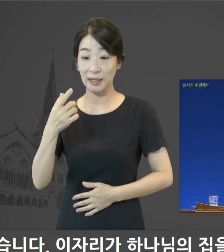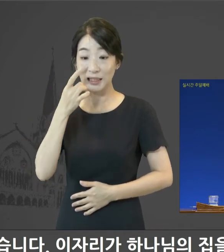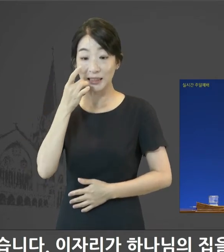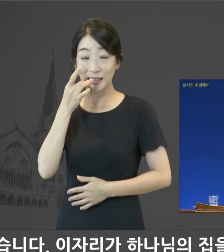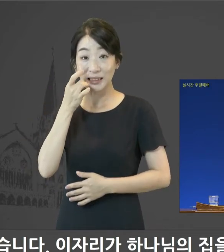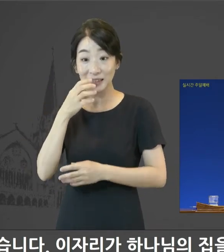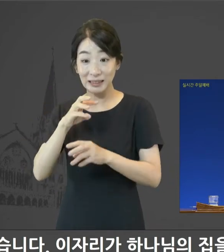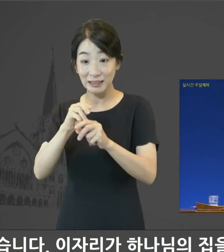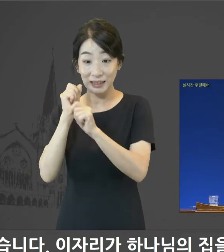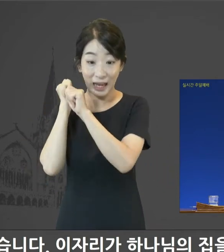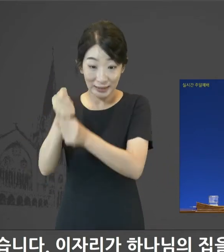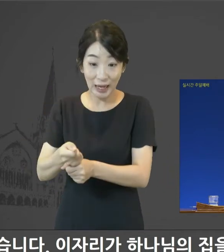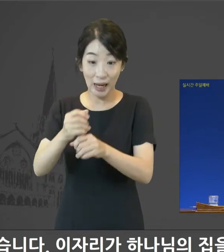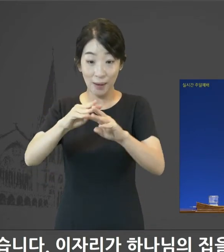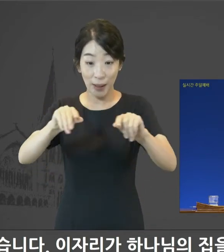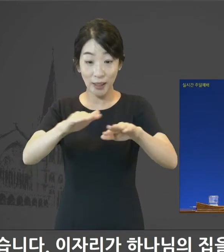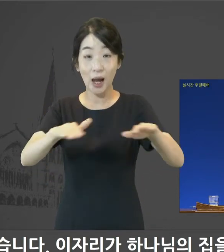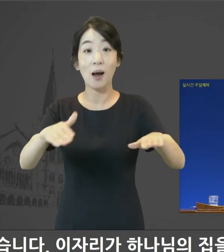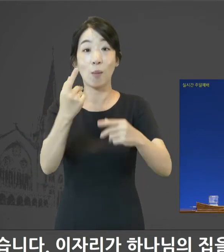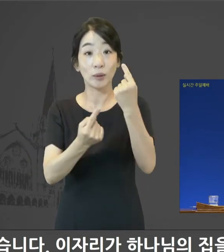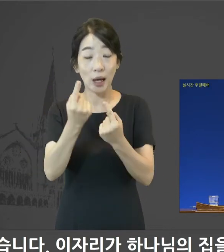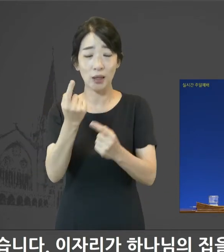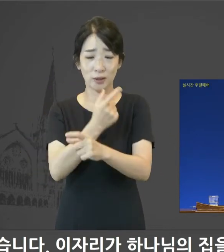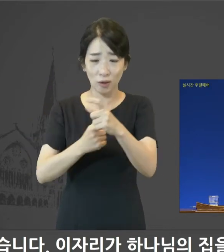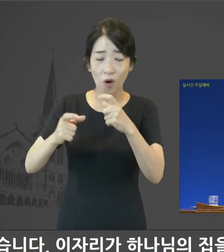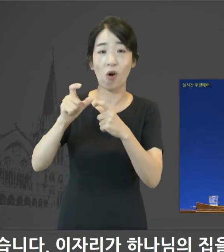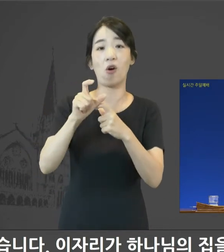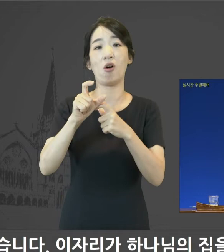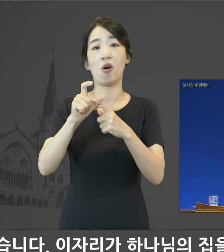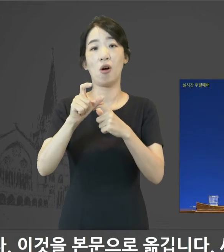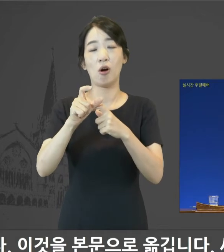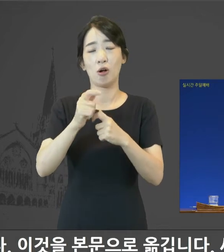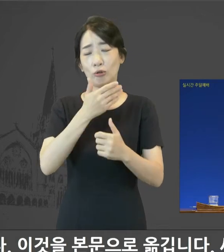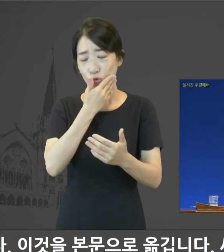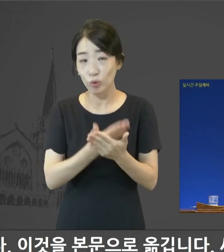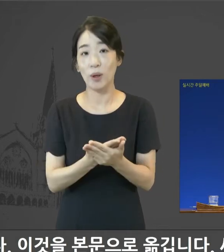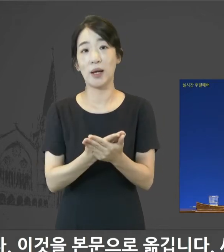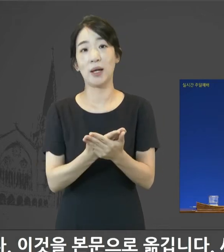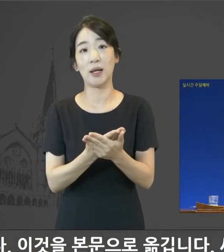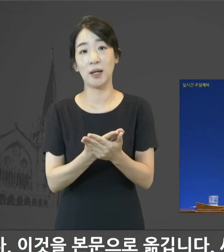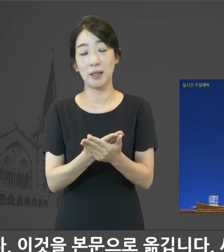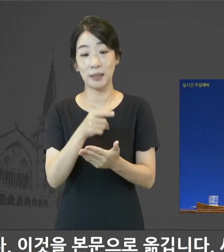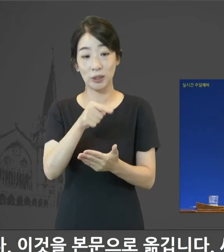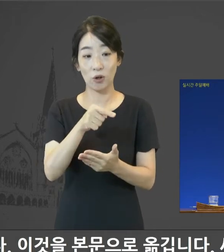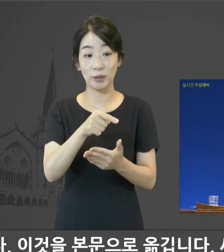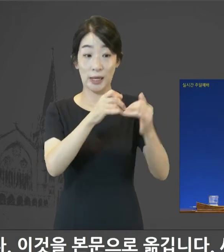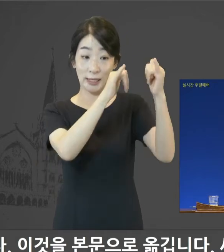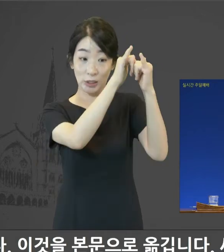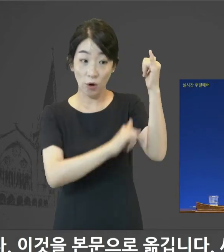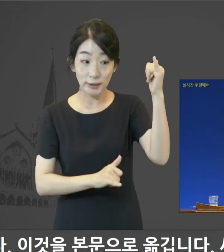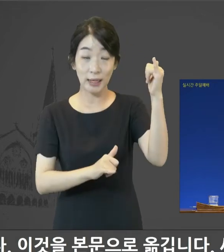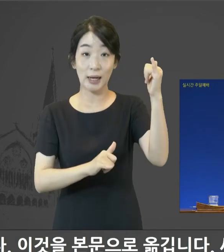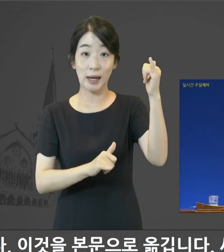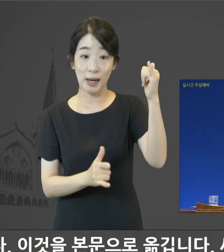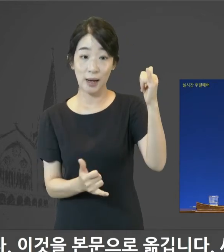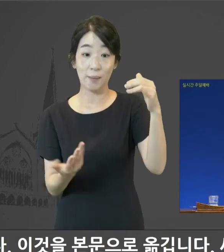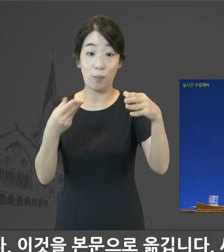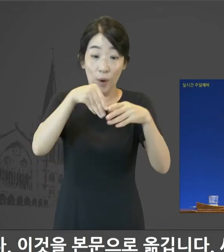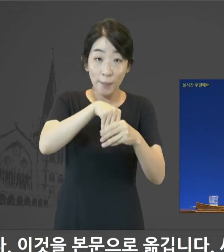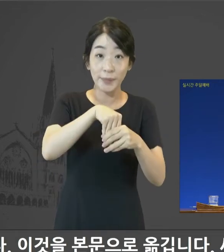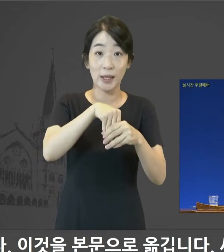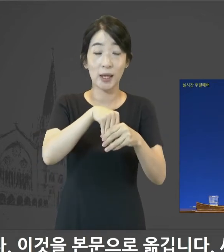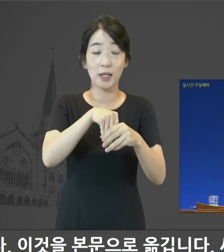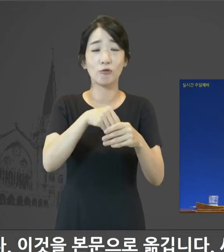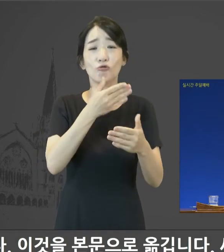이렇게 신비롭게 준 터보다 이렇게 역사적인 현장이 담겨있는 그 자리보다 더 중요한 터가